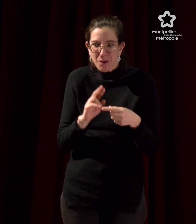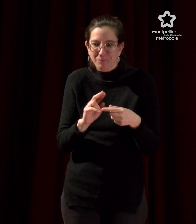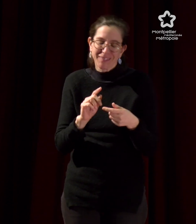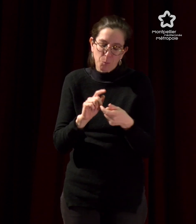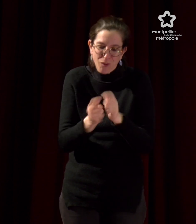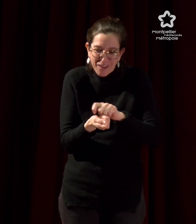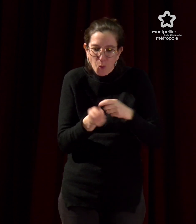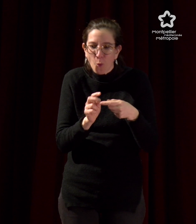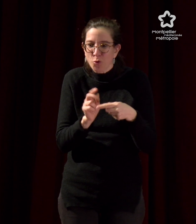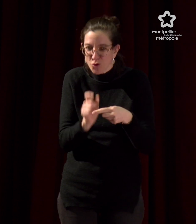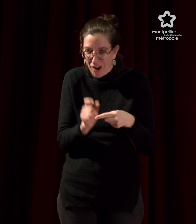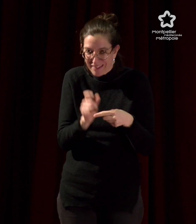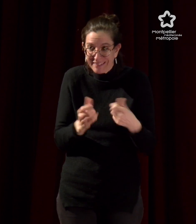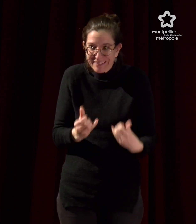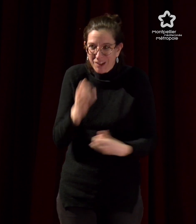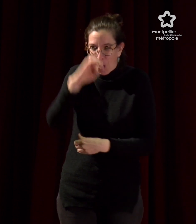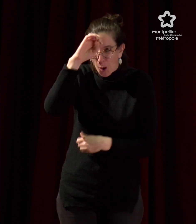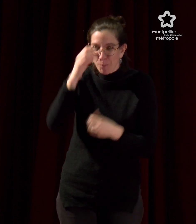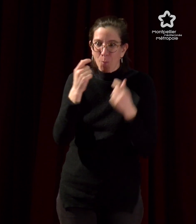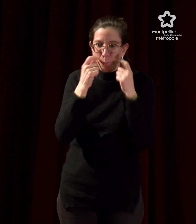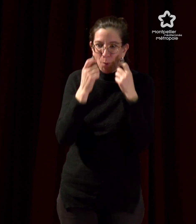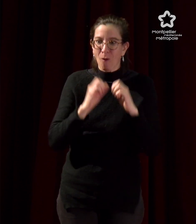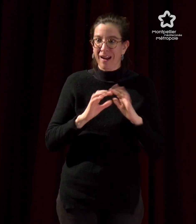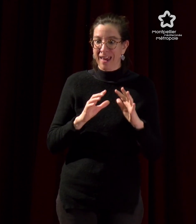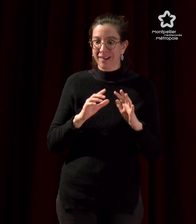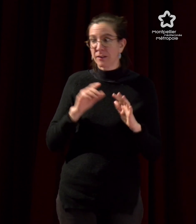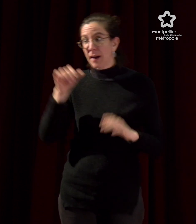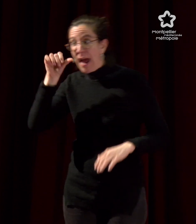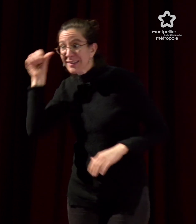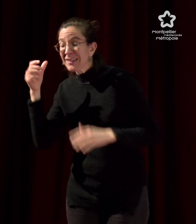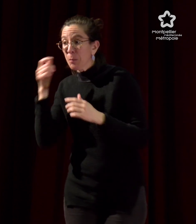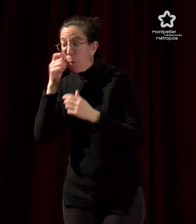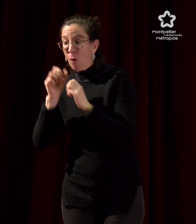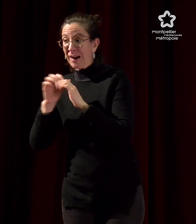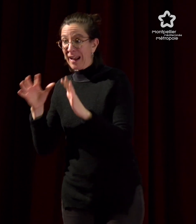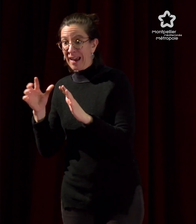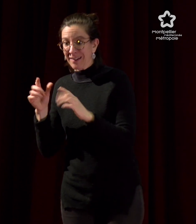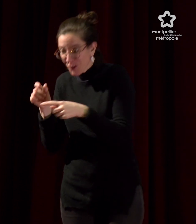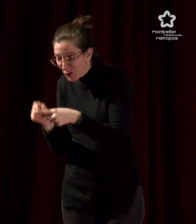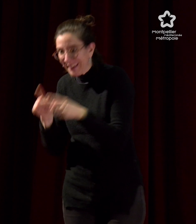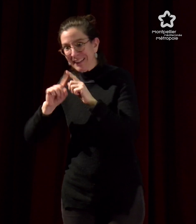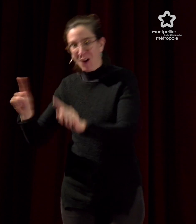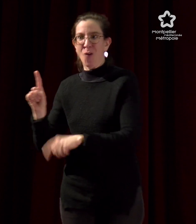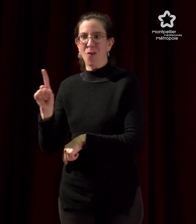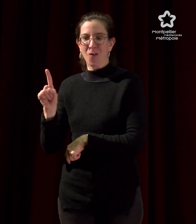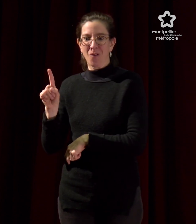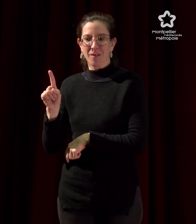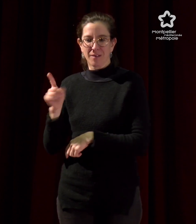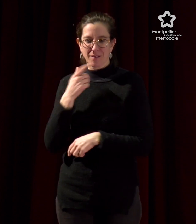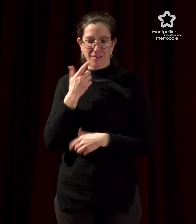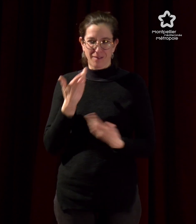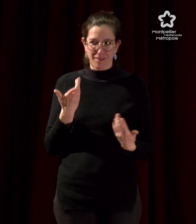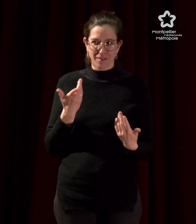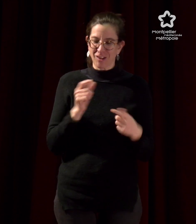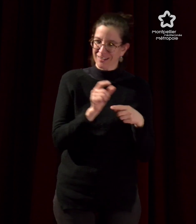arrive régulièrement qu'on ait plusieurs manières de faire un même phénotype avec